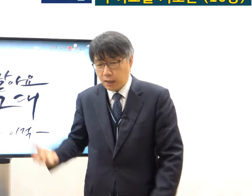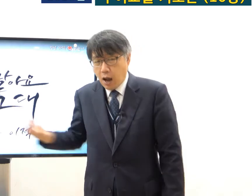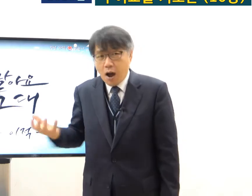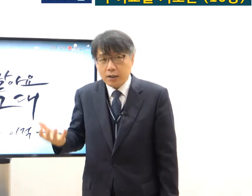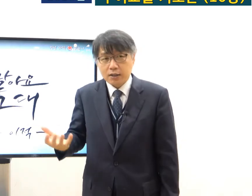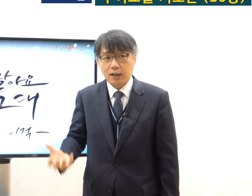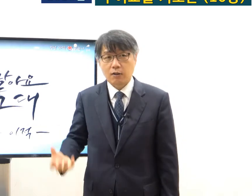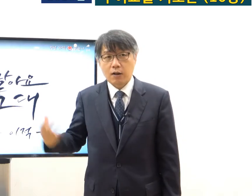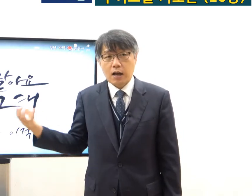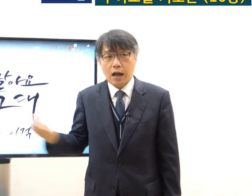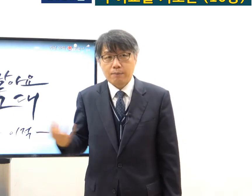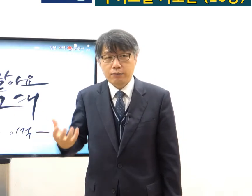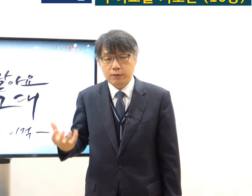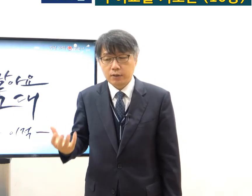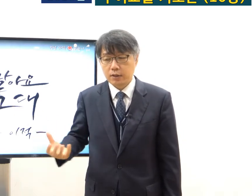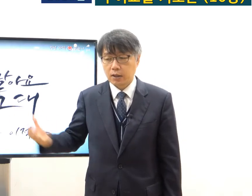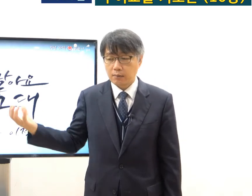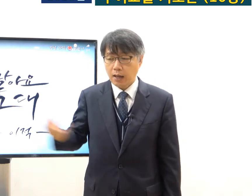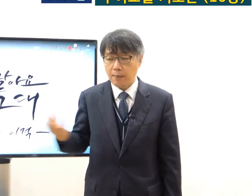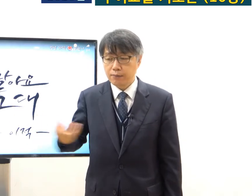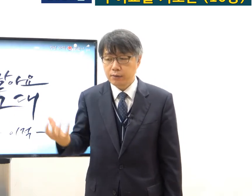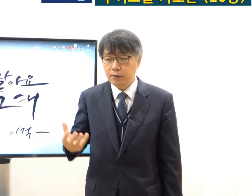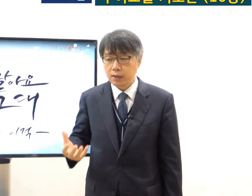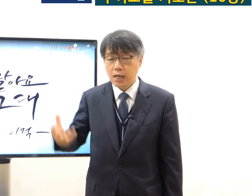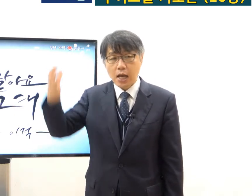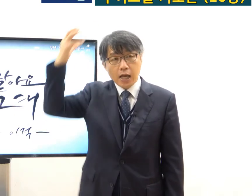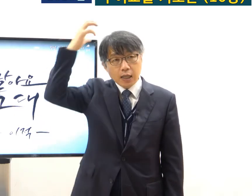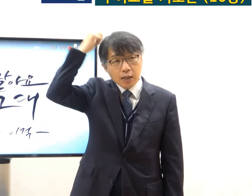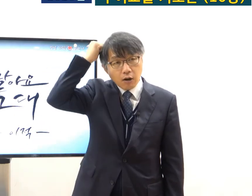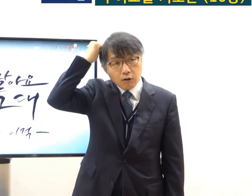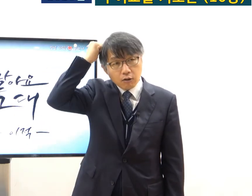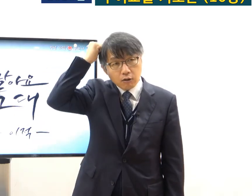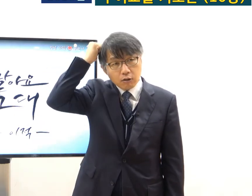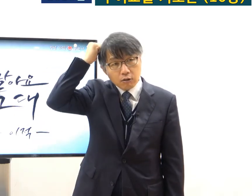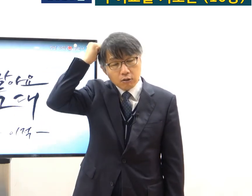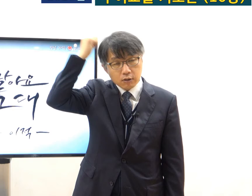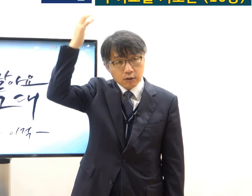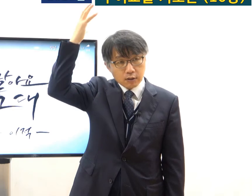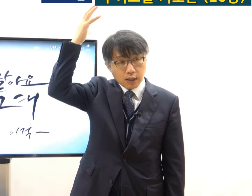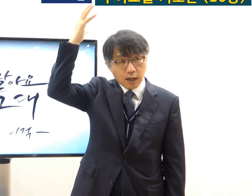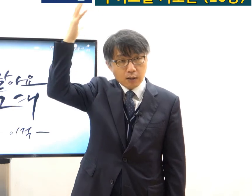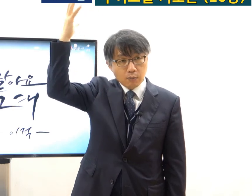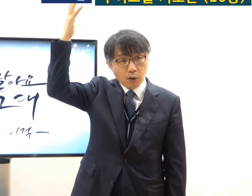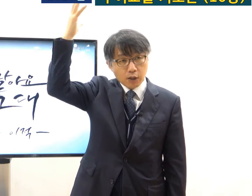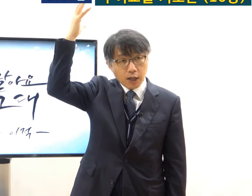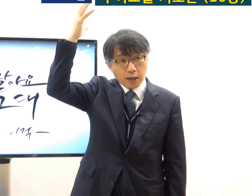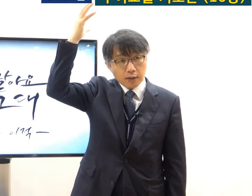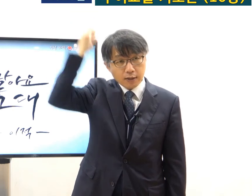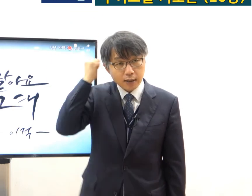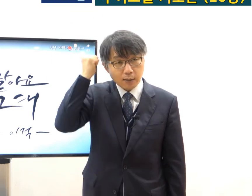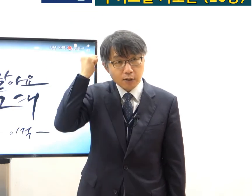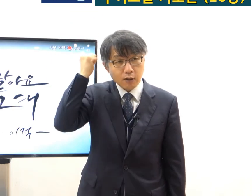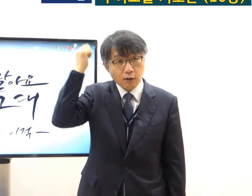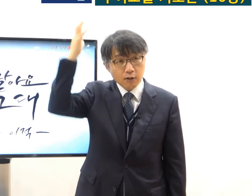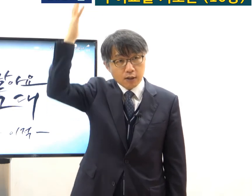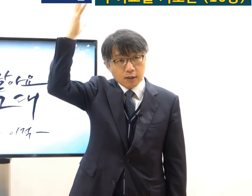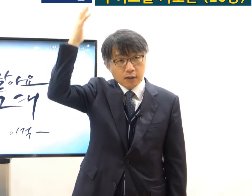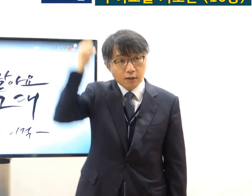아 이렇잖아요. 아픈 이렇게 합니다. 아픈 기억 자 머리에 딱 담는 거예요.